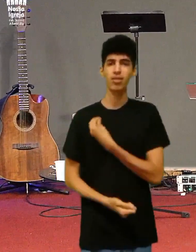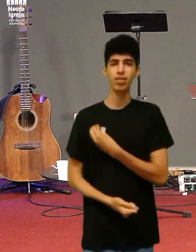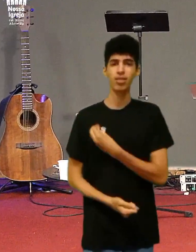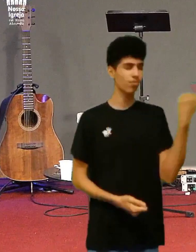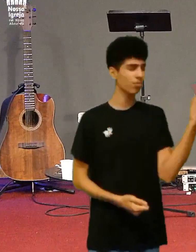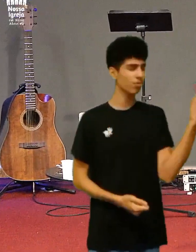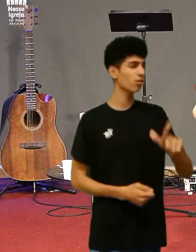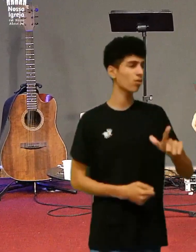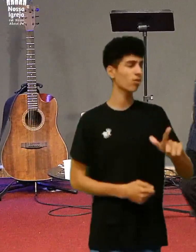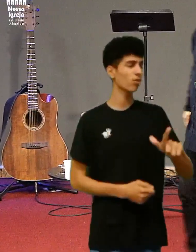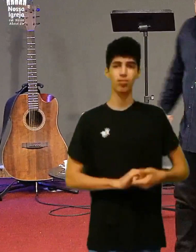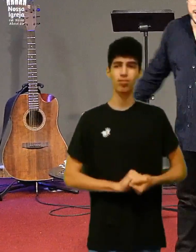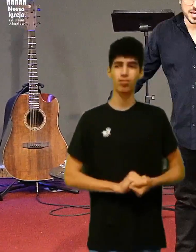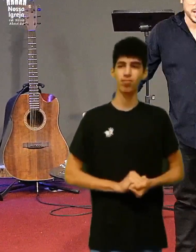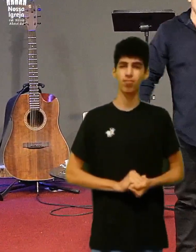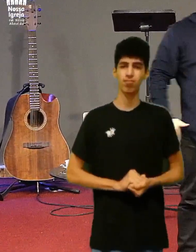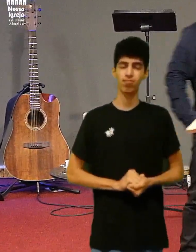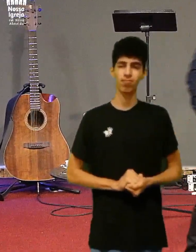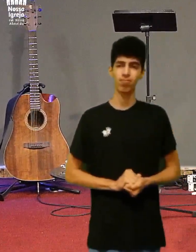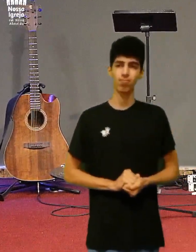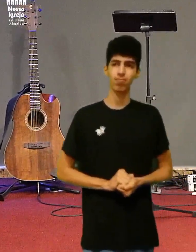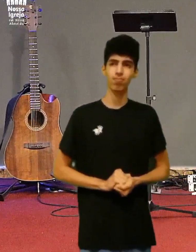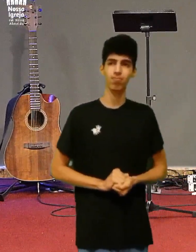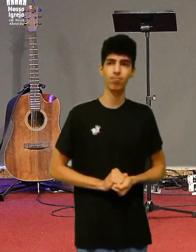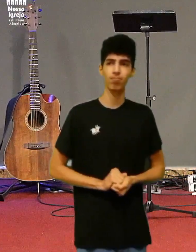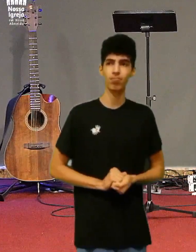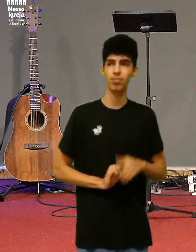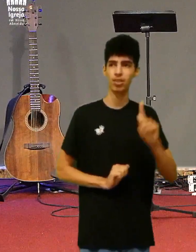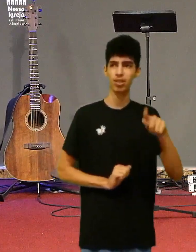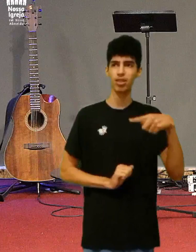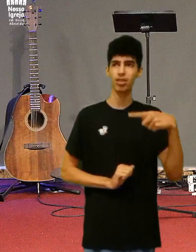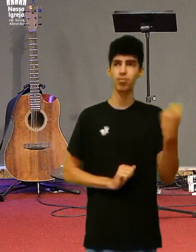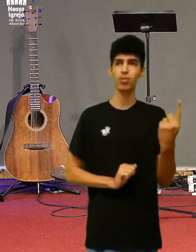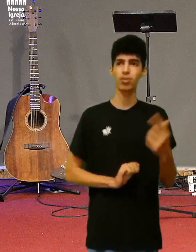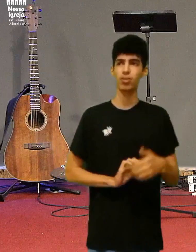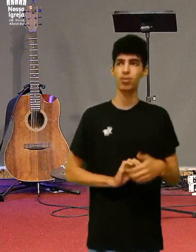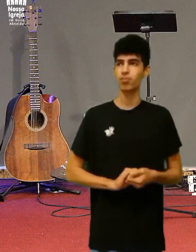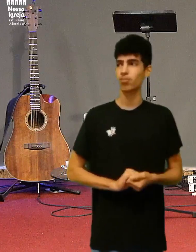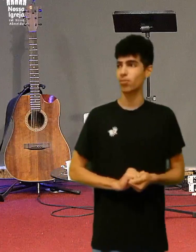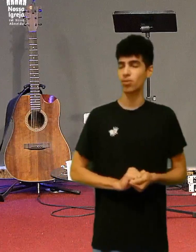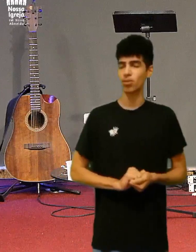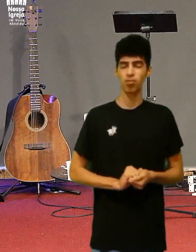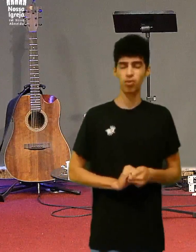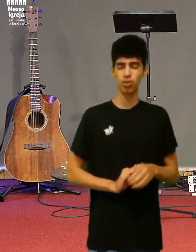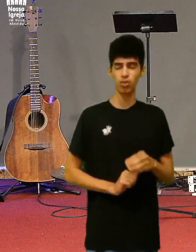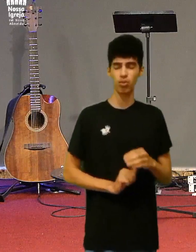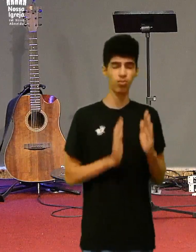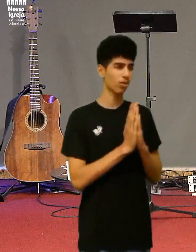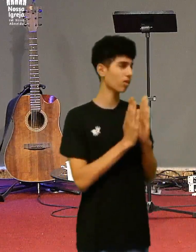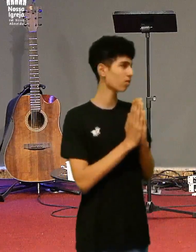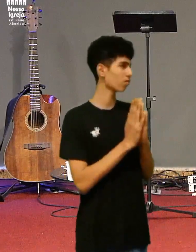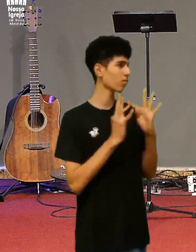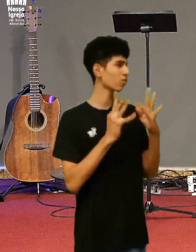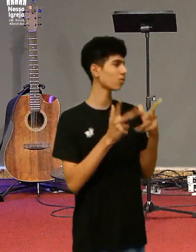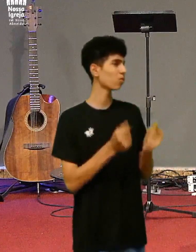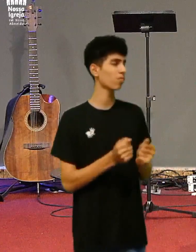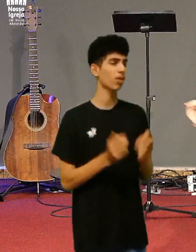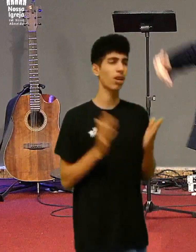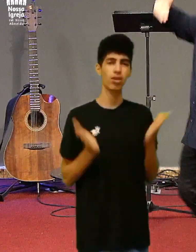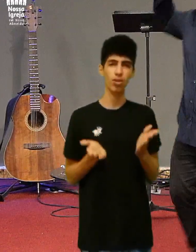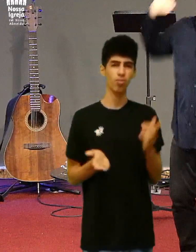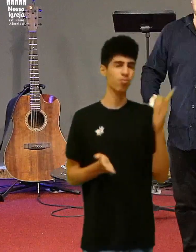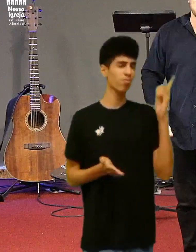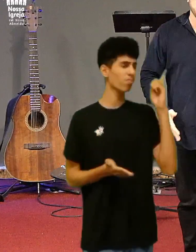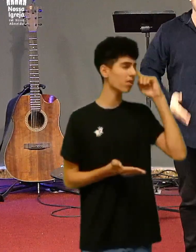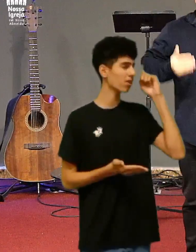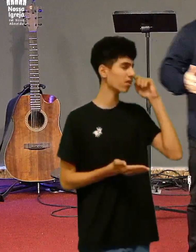uma dessas vidas. Depois nós vamos orar pelo geral, mas no momento eu quero que você pense nos ossos secos